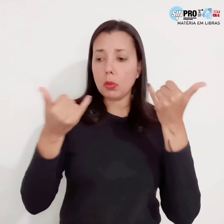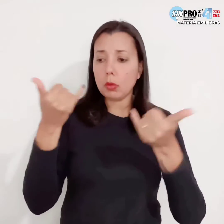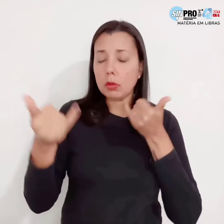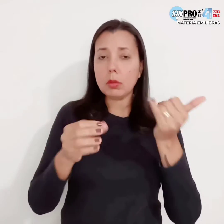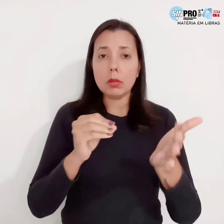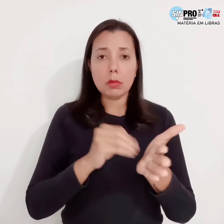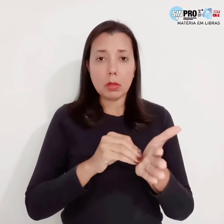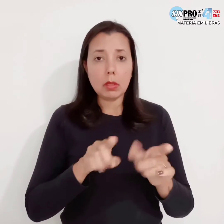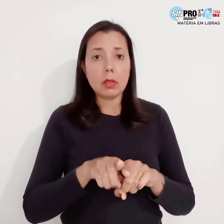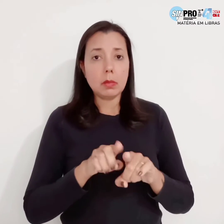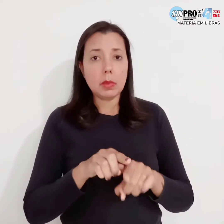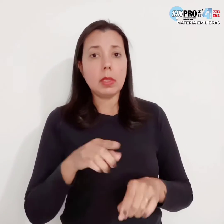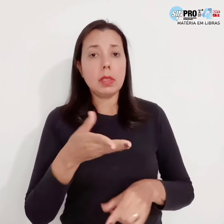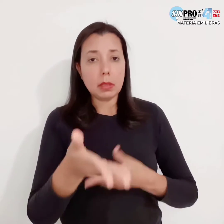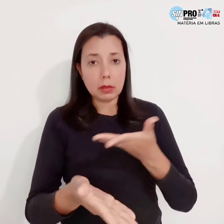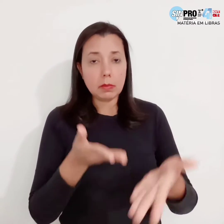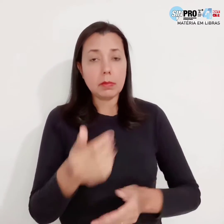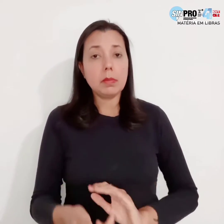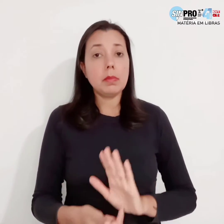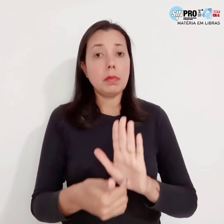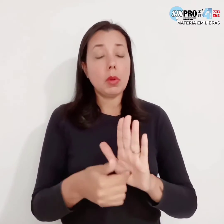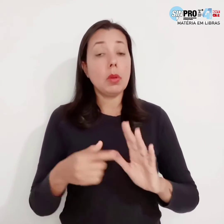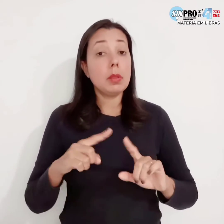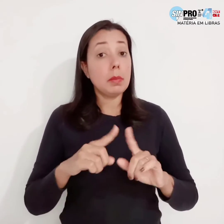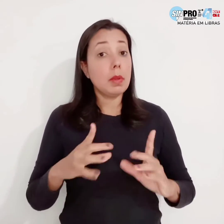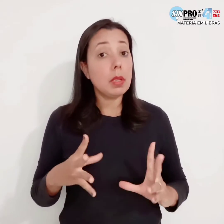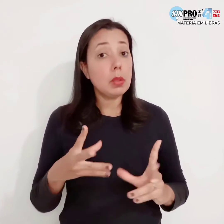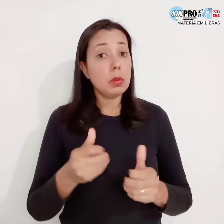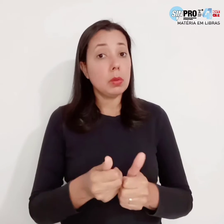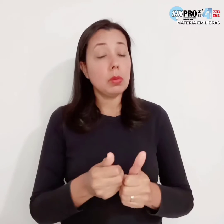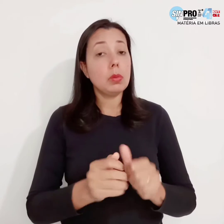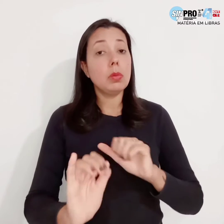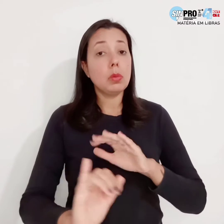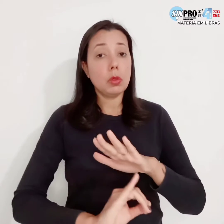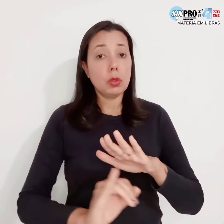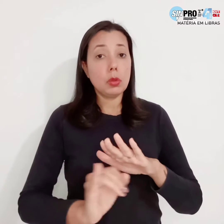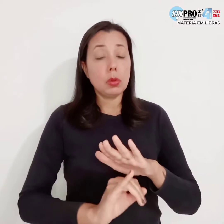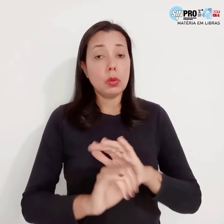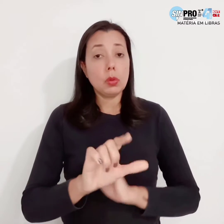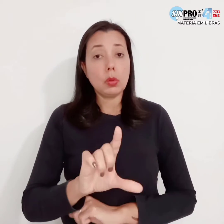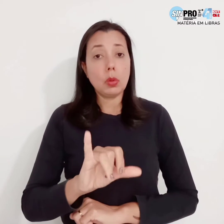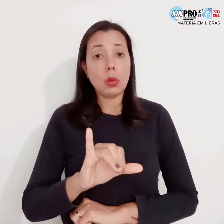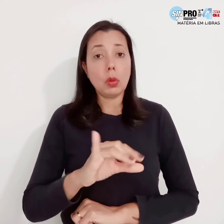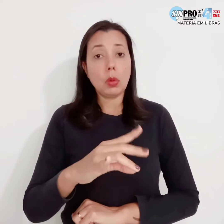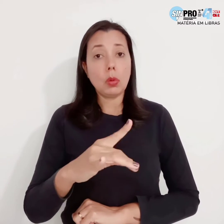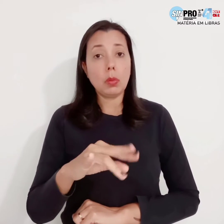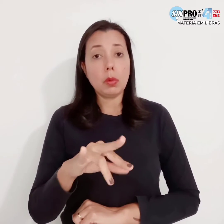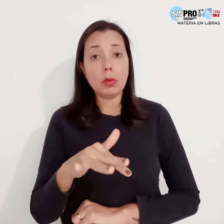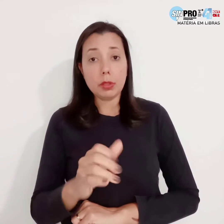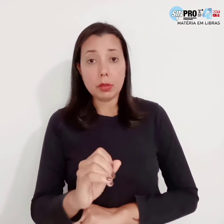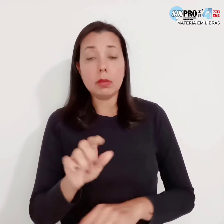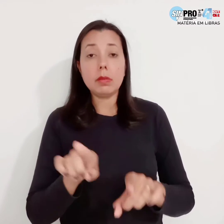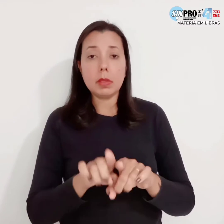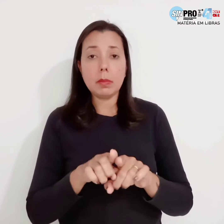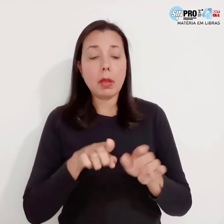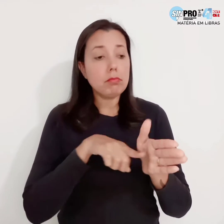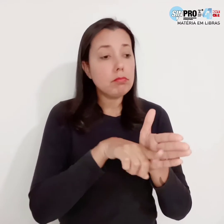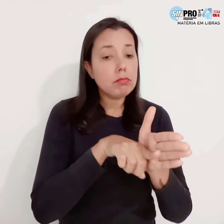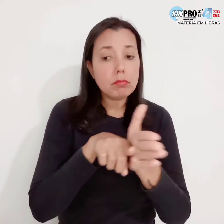informações que ela traz. Contudo, o Instituto Locomotiva também analisou os